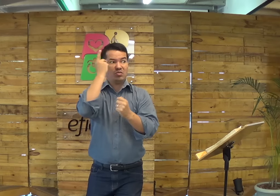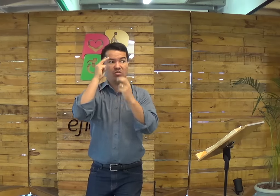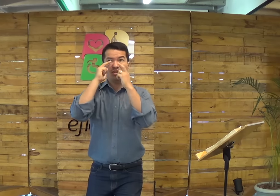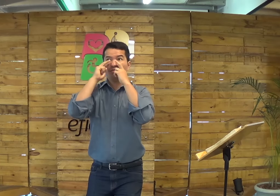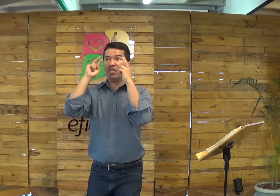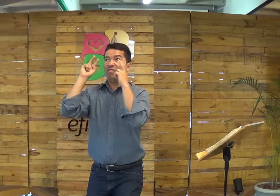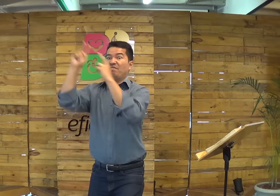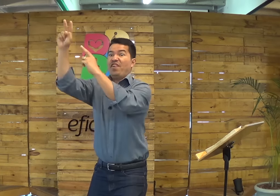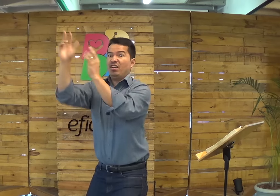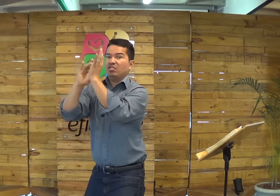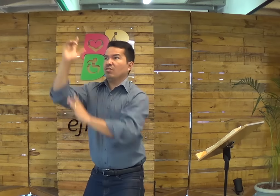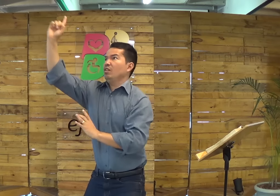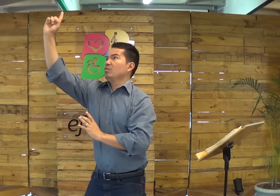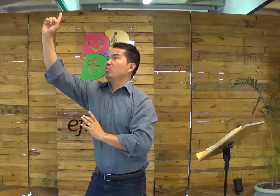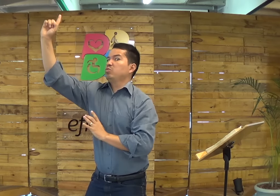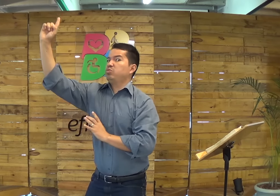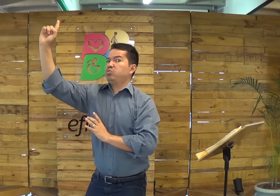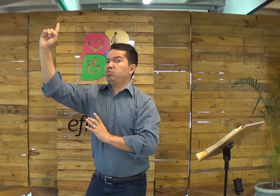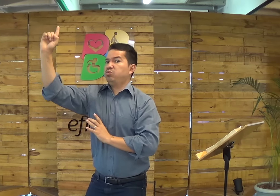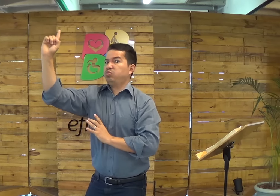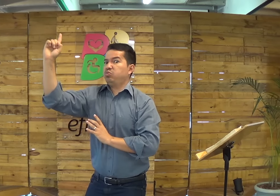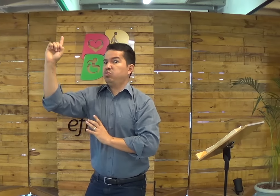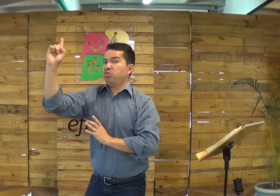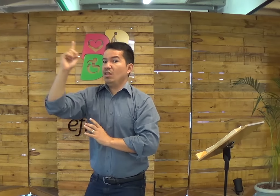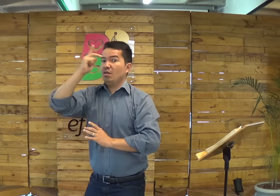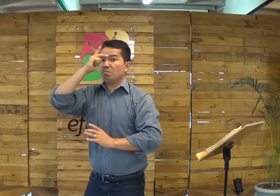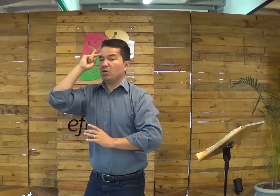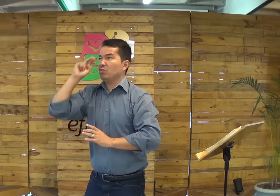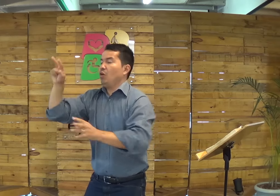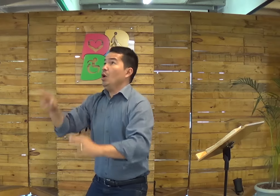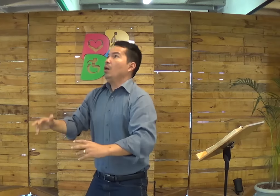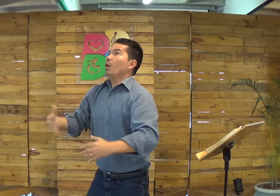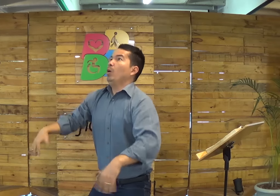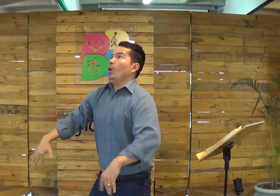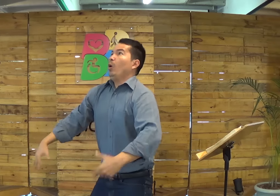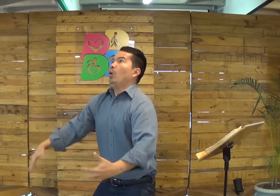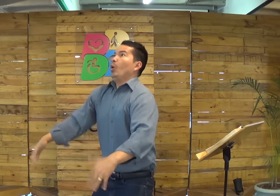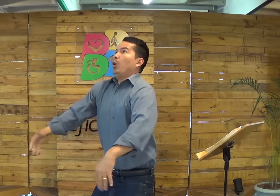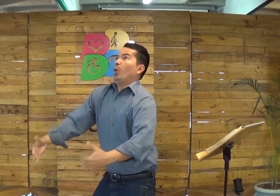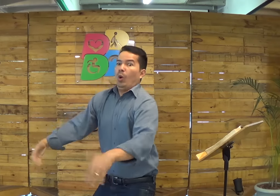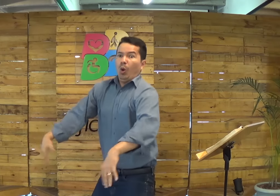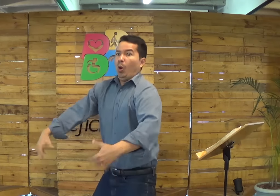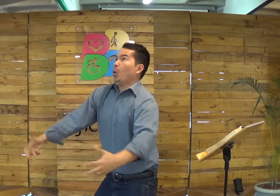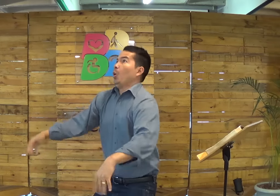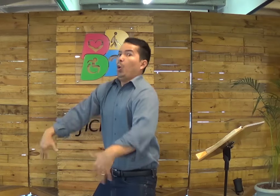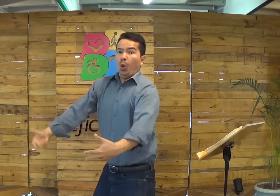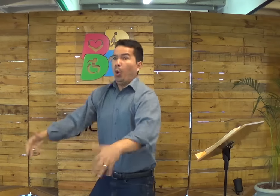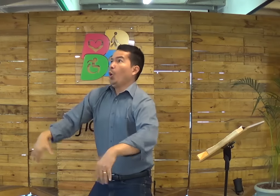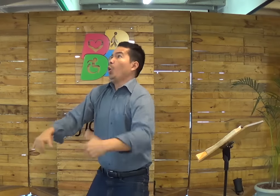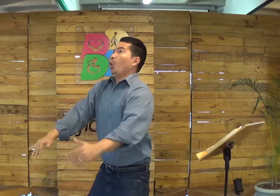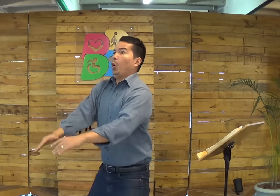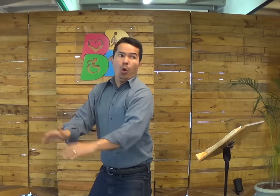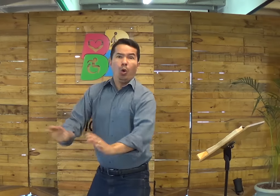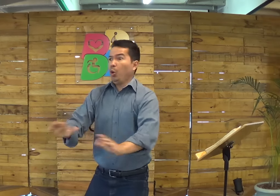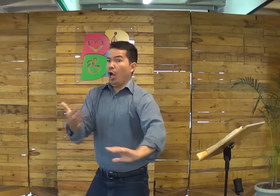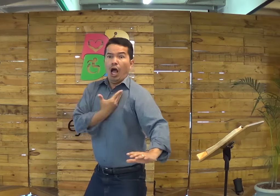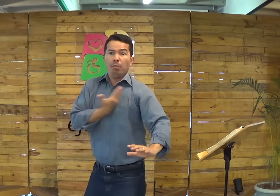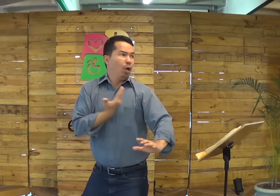que todas as pessoas irão ver quando Jesus voltar e quando ele chegar as pessoas meu Deus ai ai